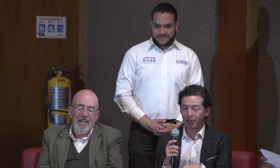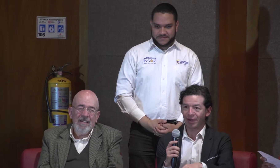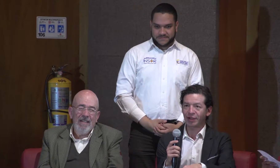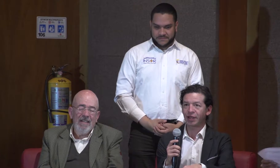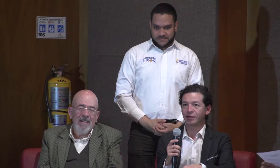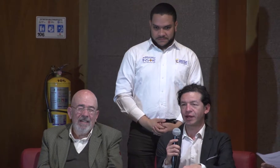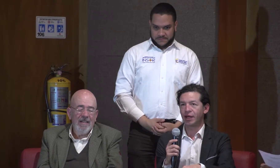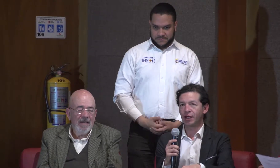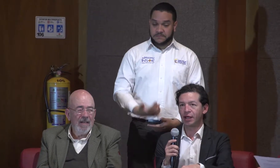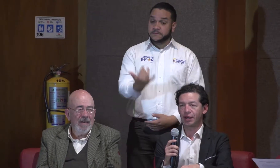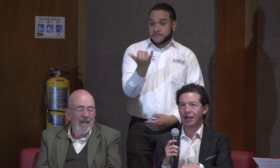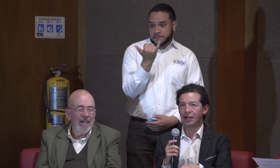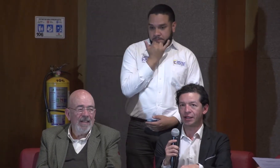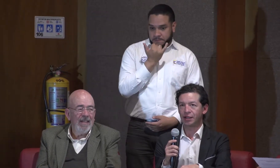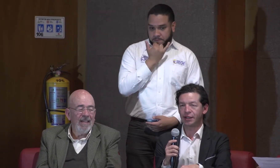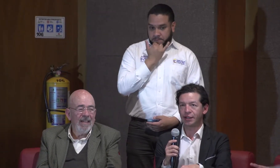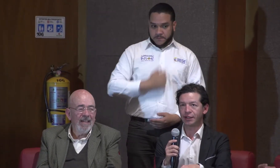una cosa que pasa, que es que